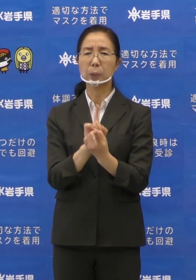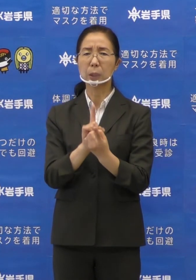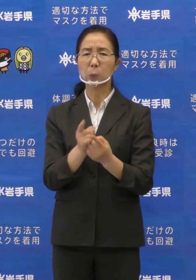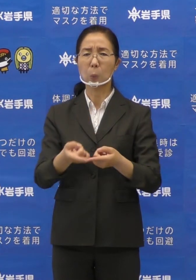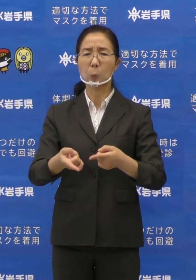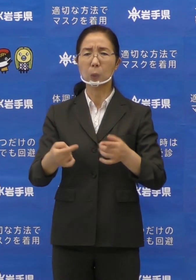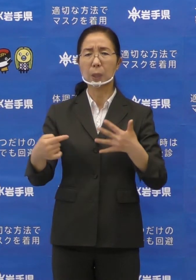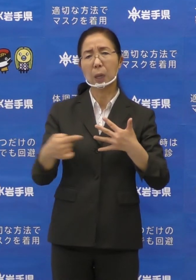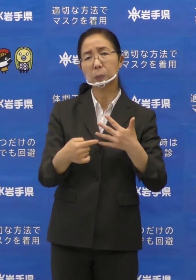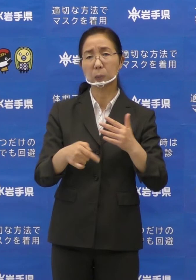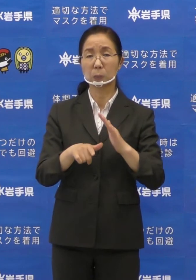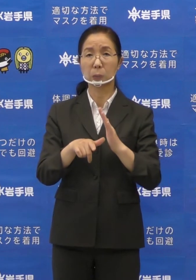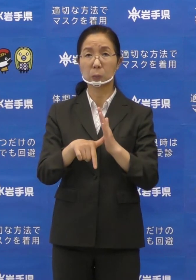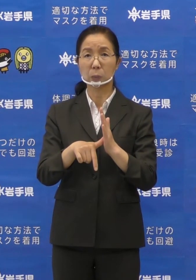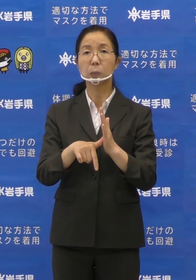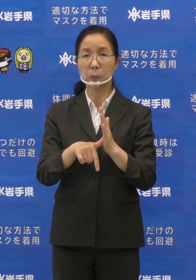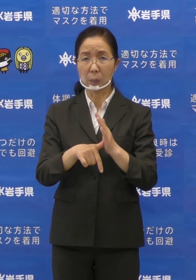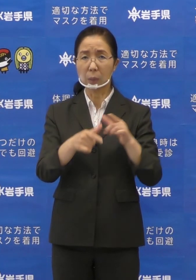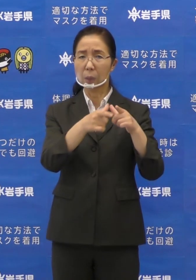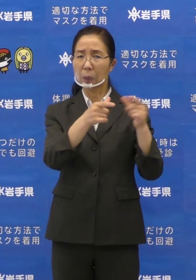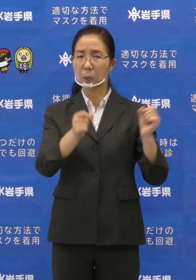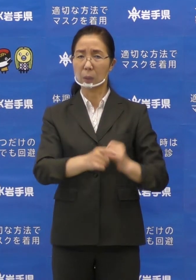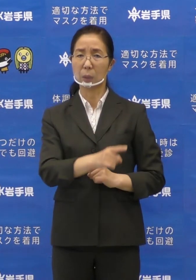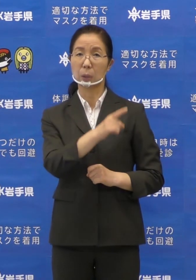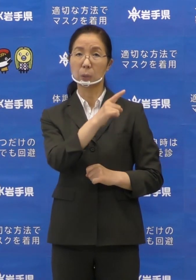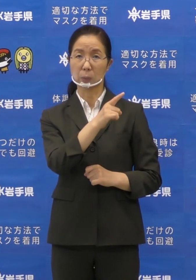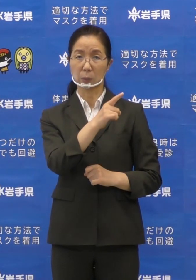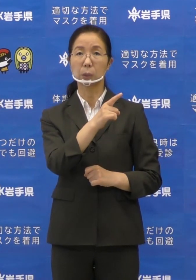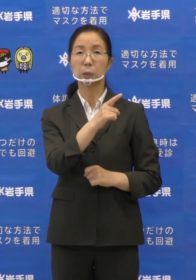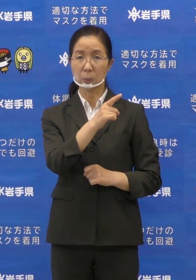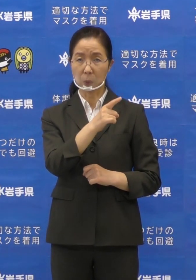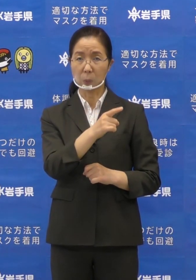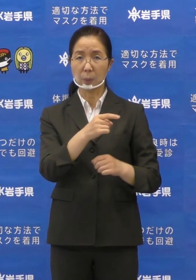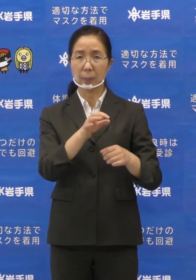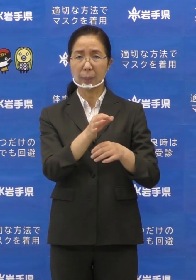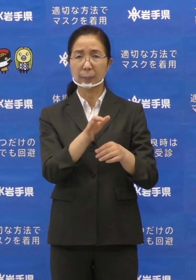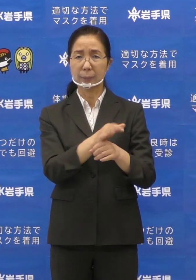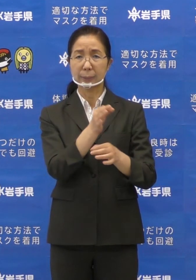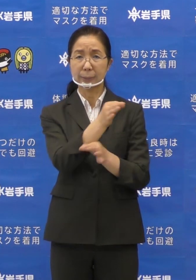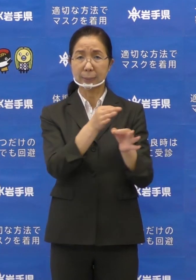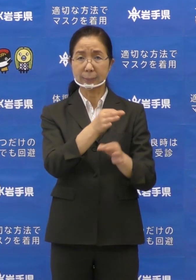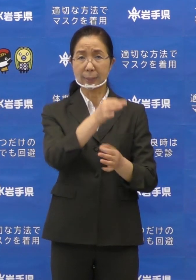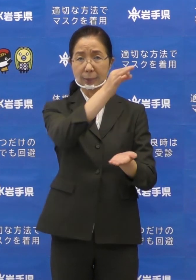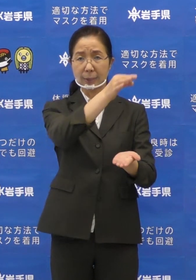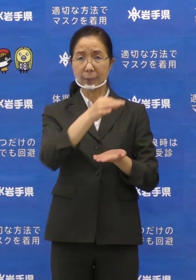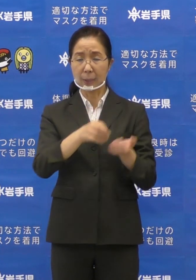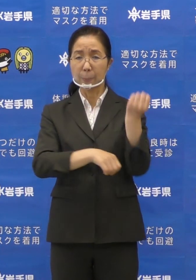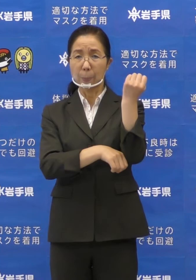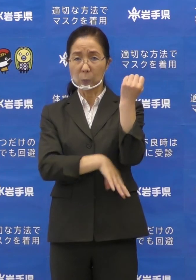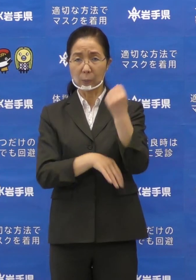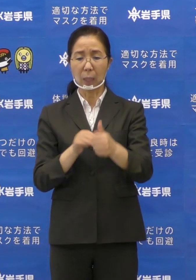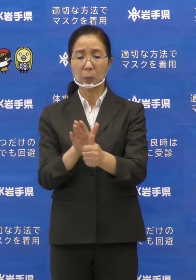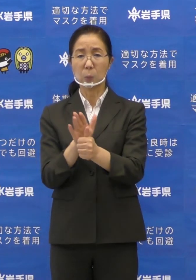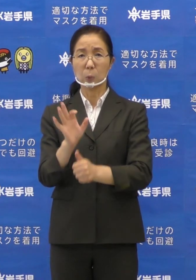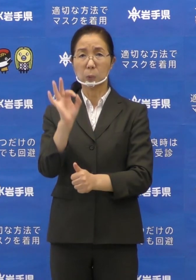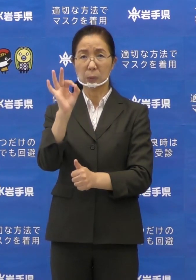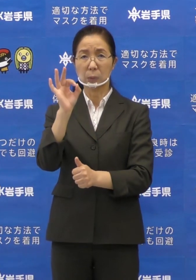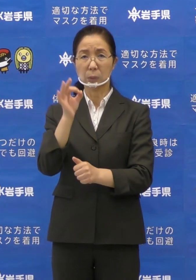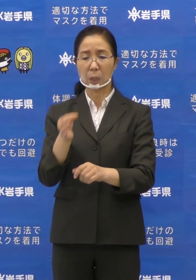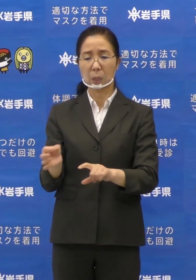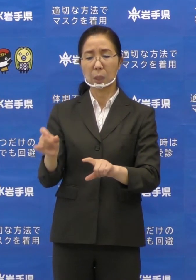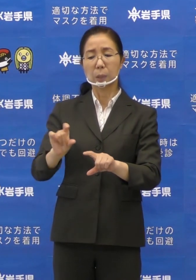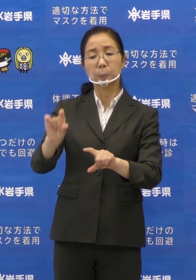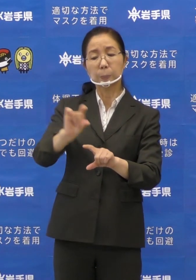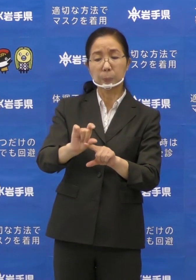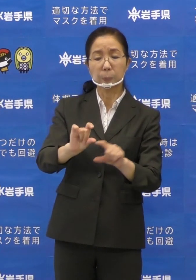には、それにさらに国の財源をもとにした協力金がそこに重